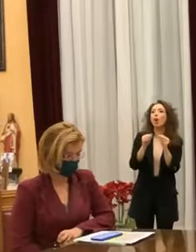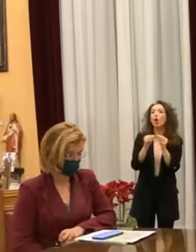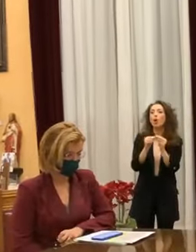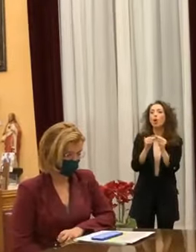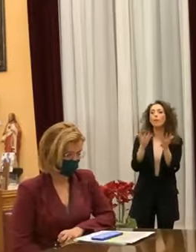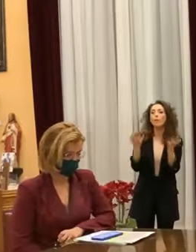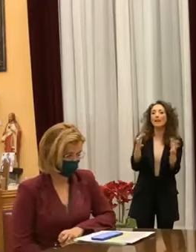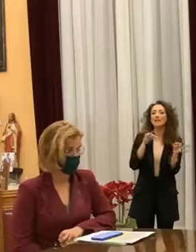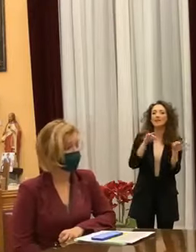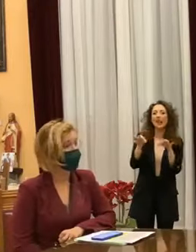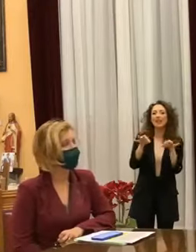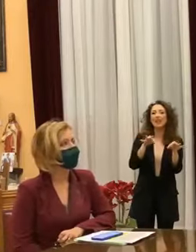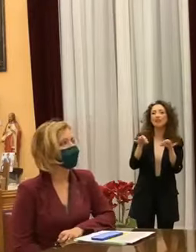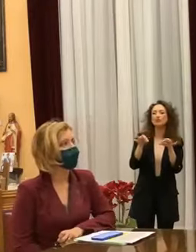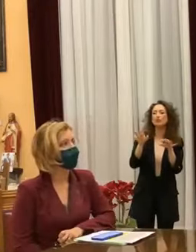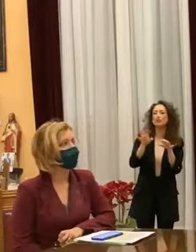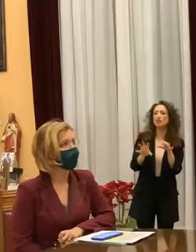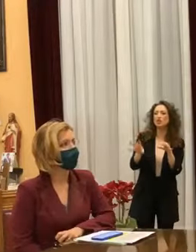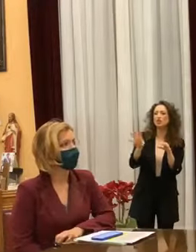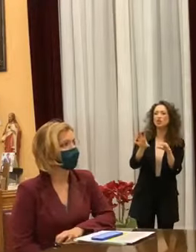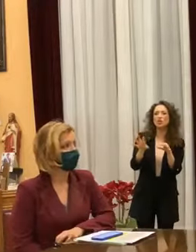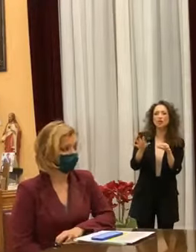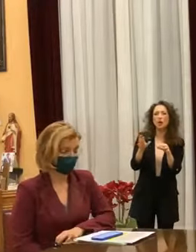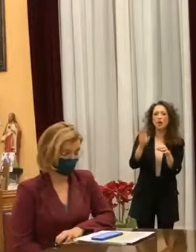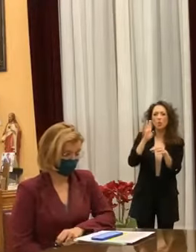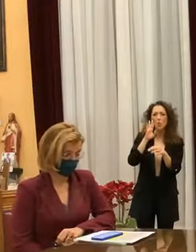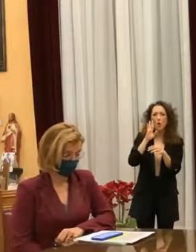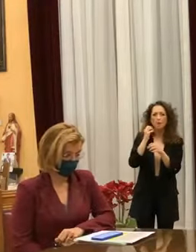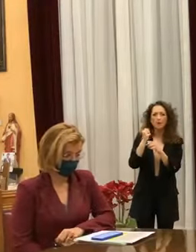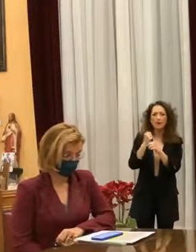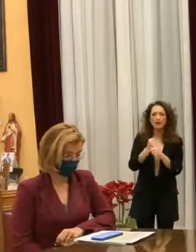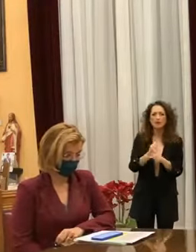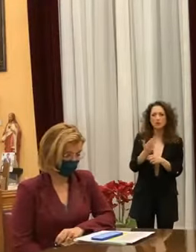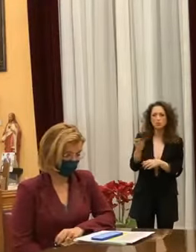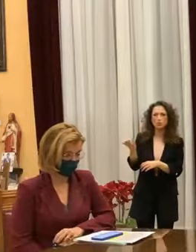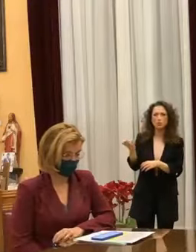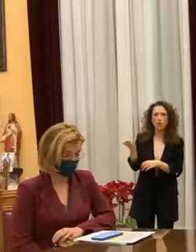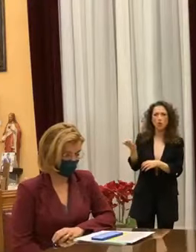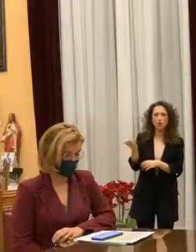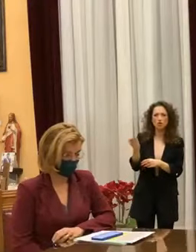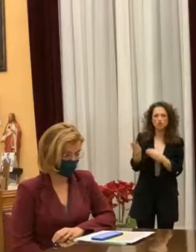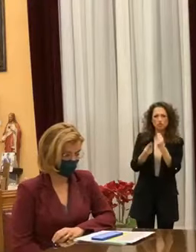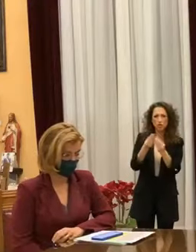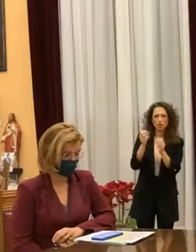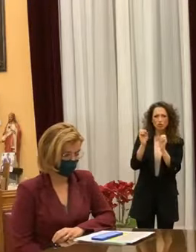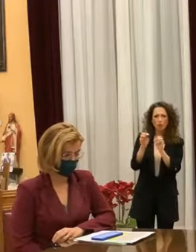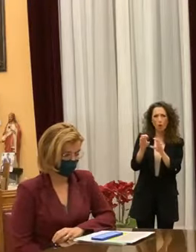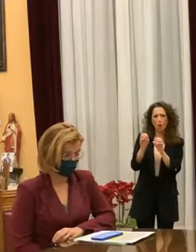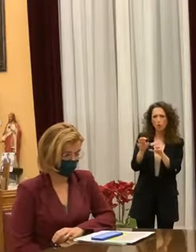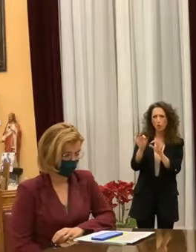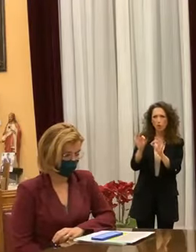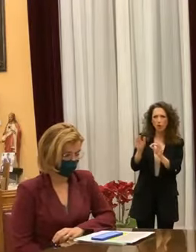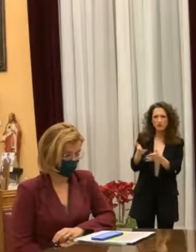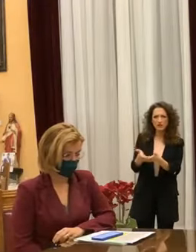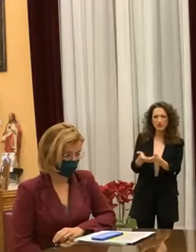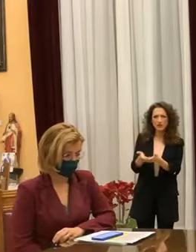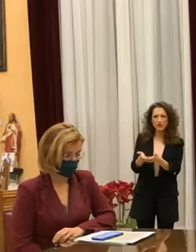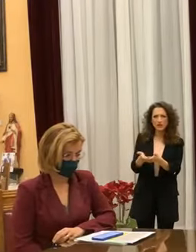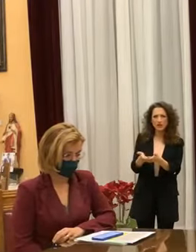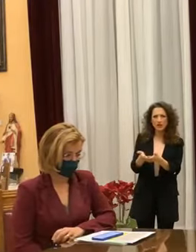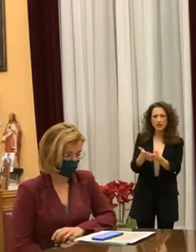delle istituzioni prestati a questi giochi sporchi, perché nel frattempo io pure mi ero